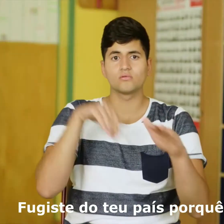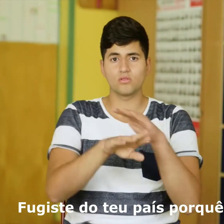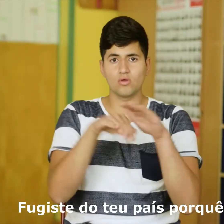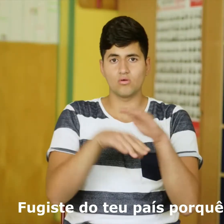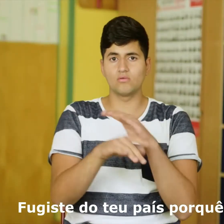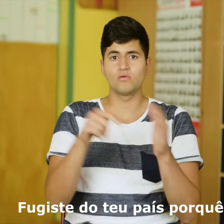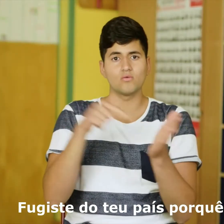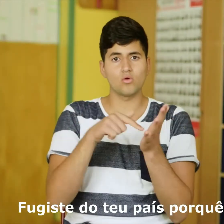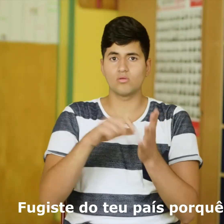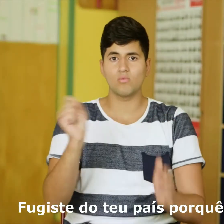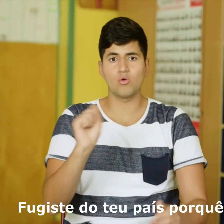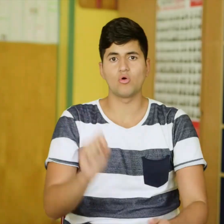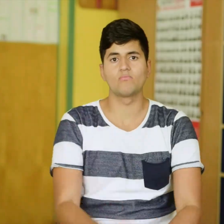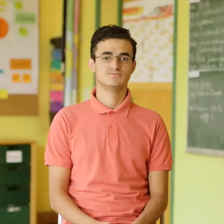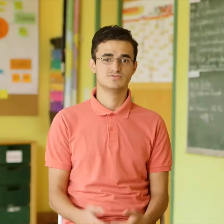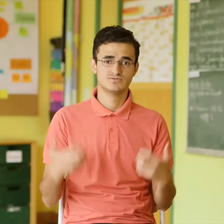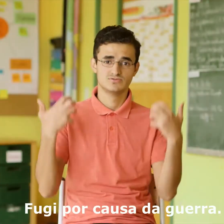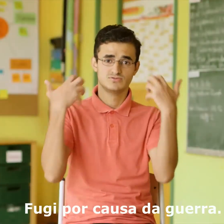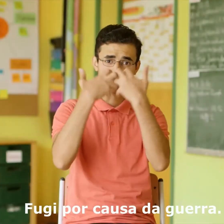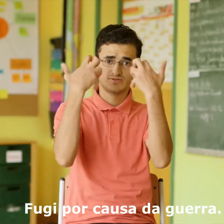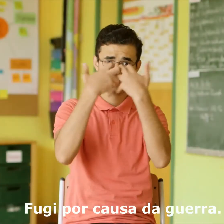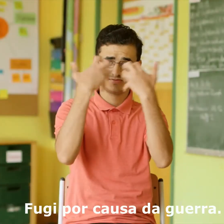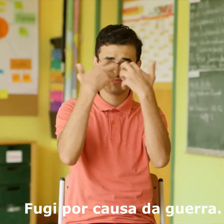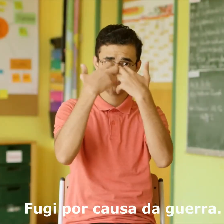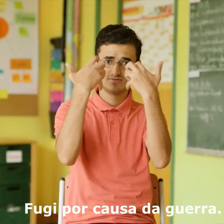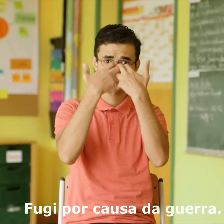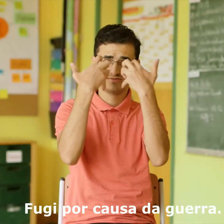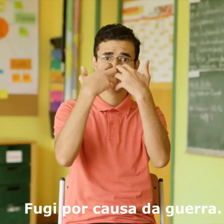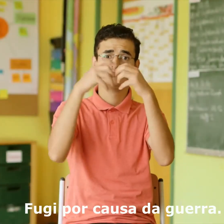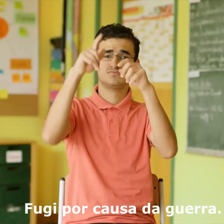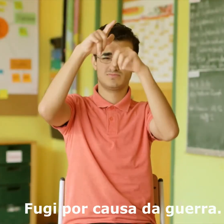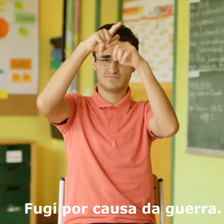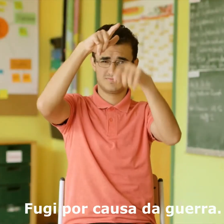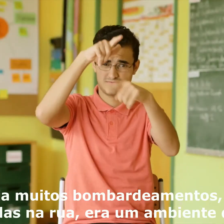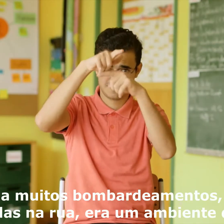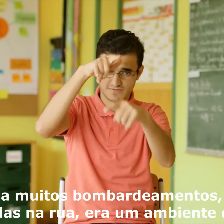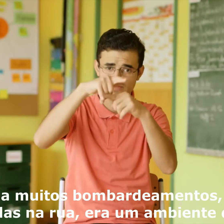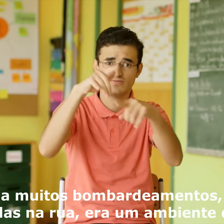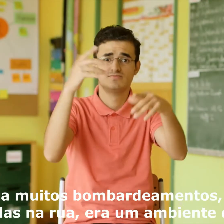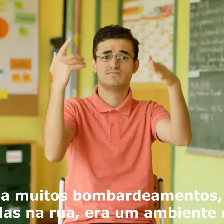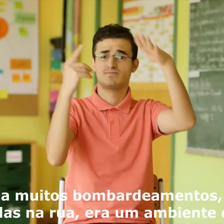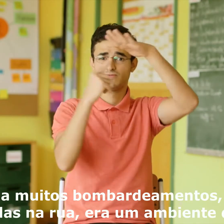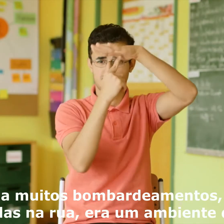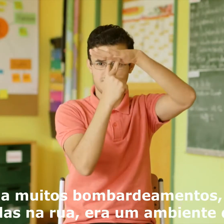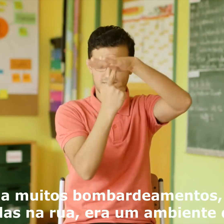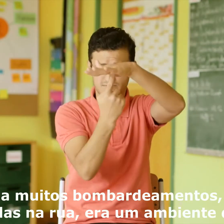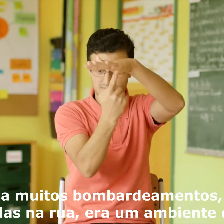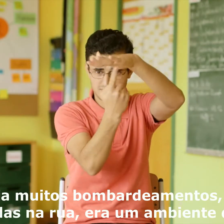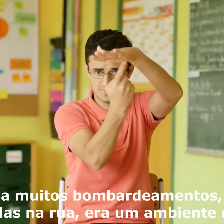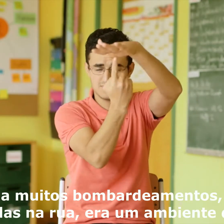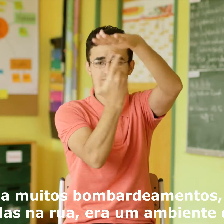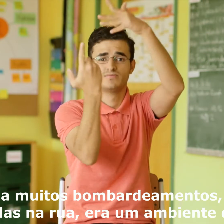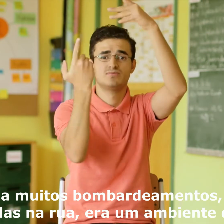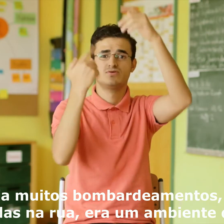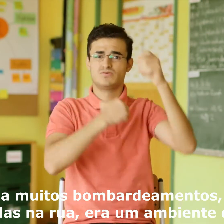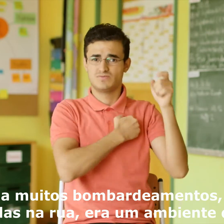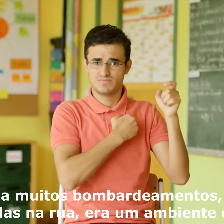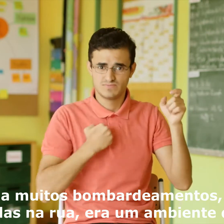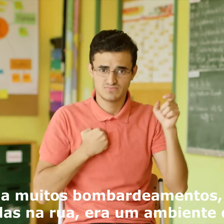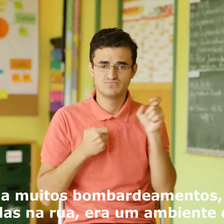Porquê que fugiste? Eu fugi por causa da guerra. Então, havia bombas, havia pessoas